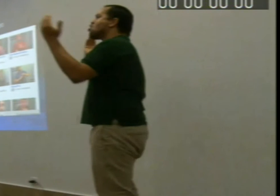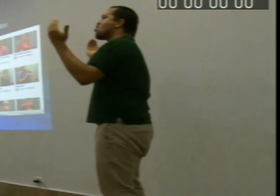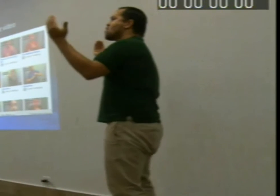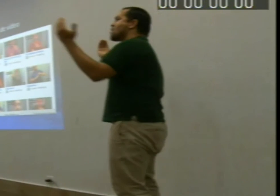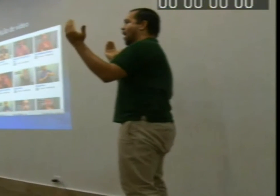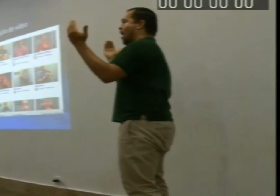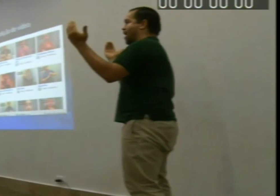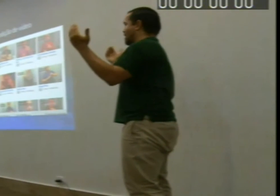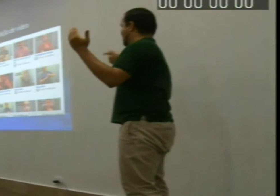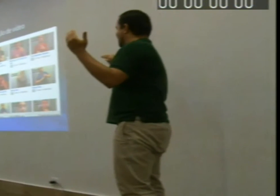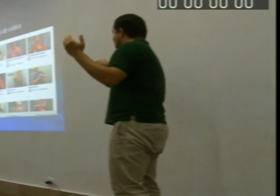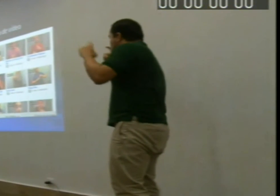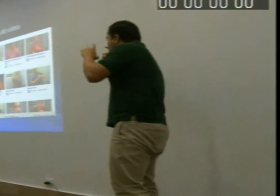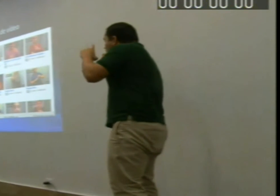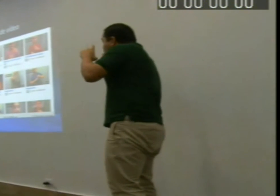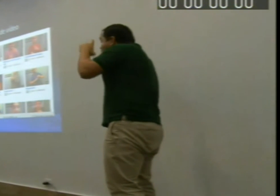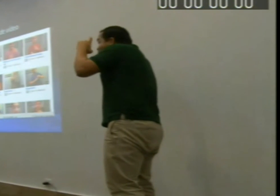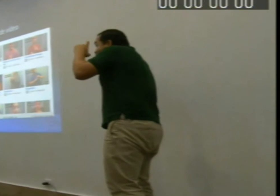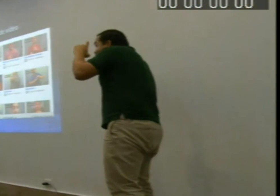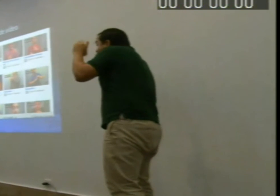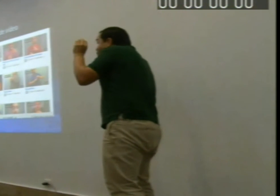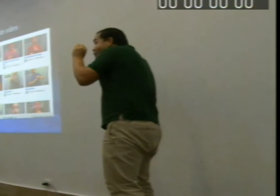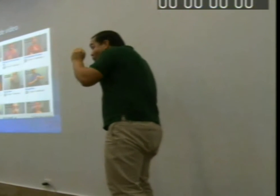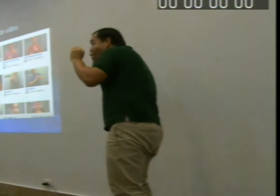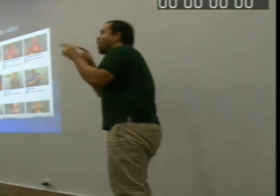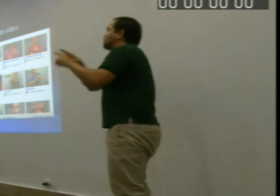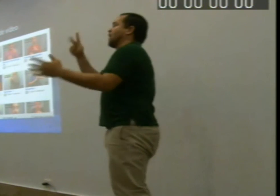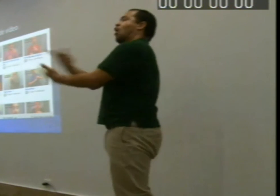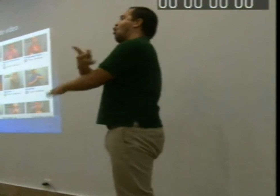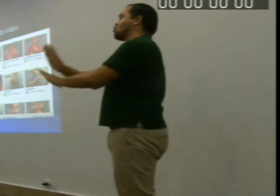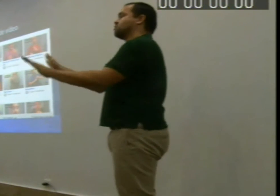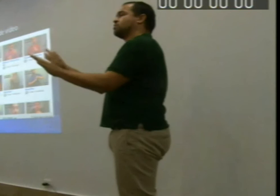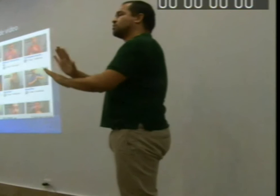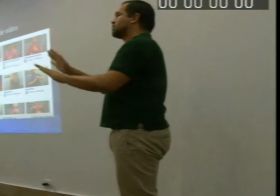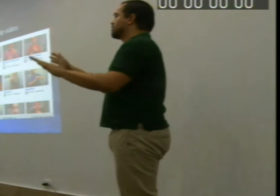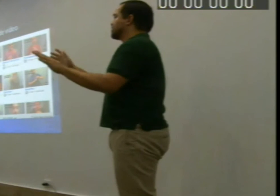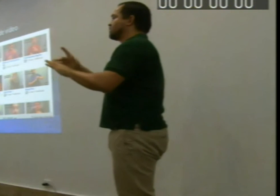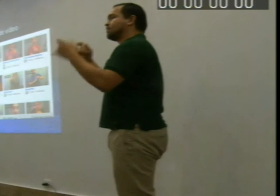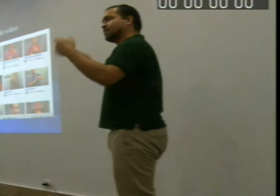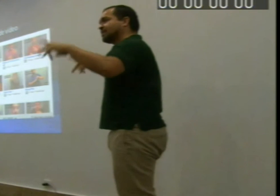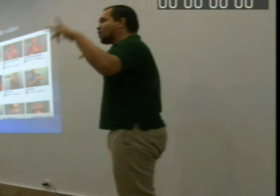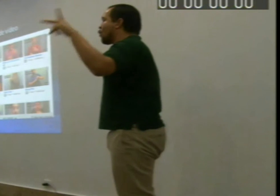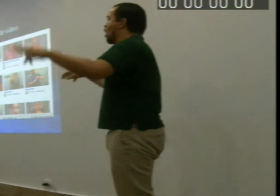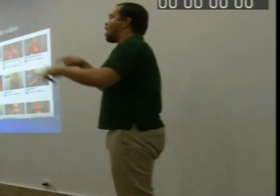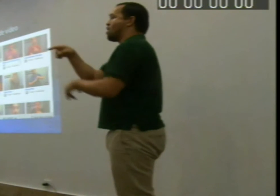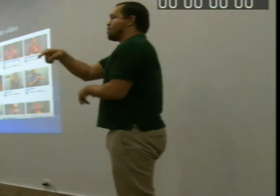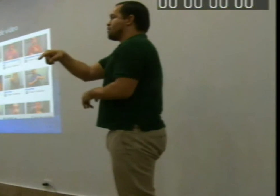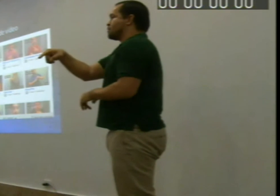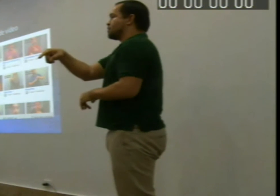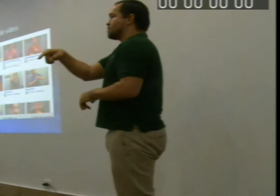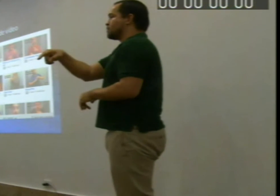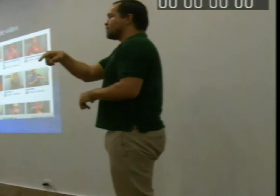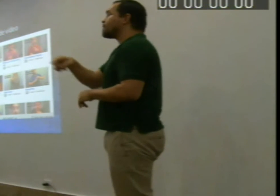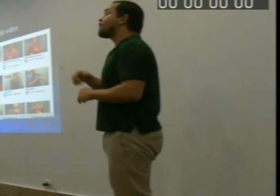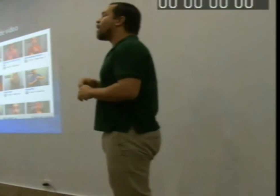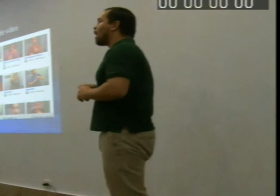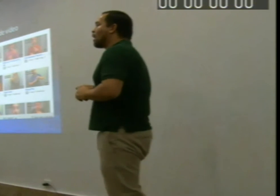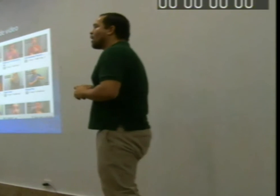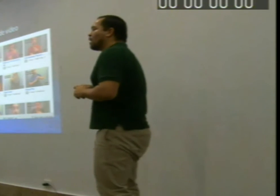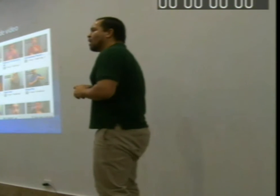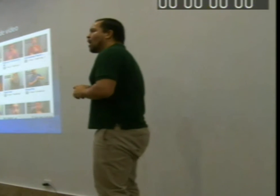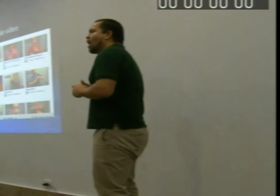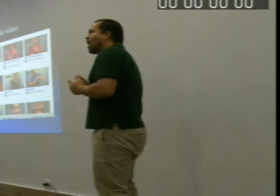vai sendo avaliado e comparado então se ergueu a sobrancelha tá errado porque era o que pediu o